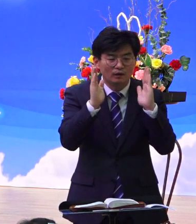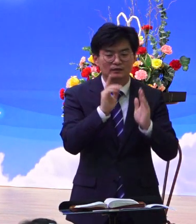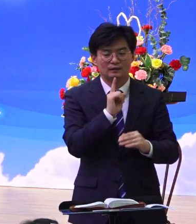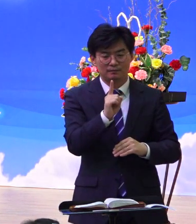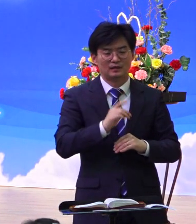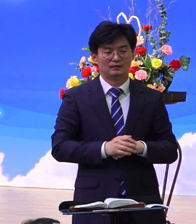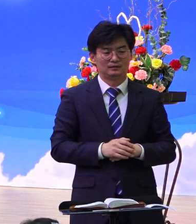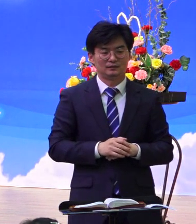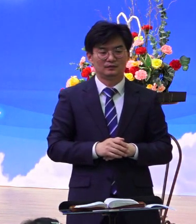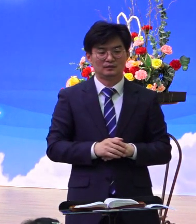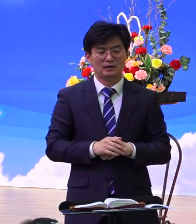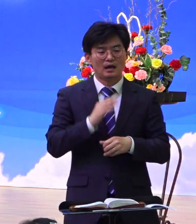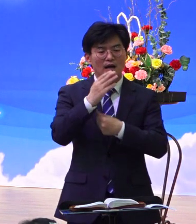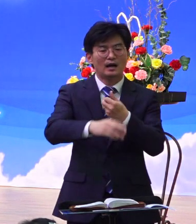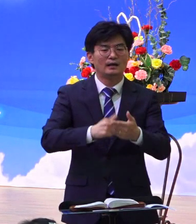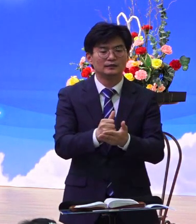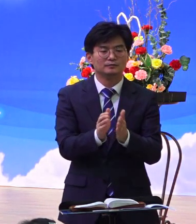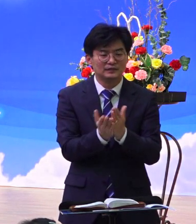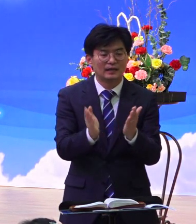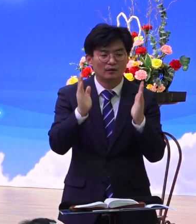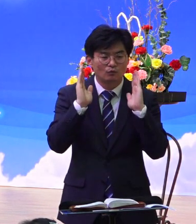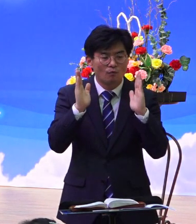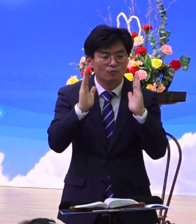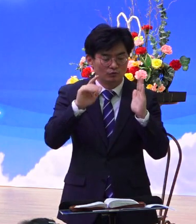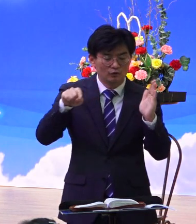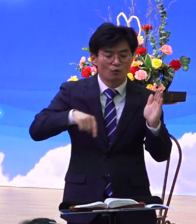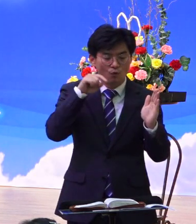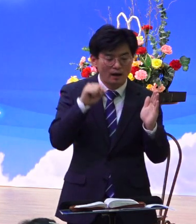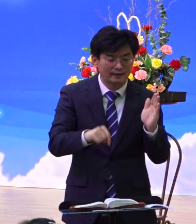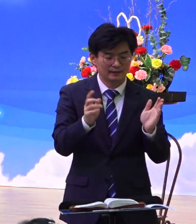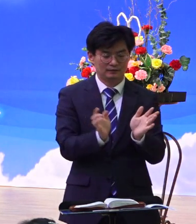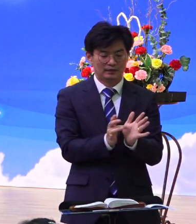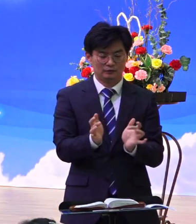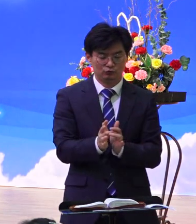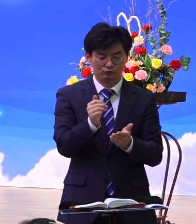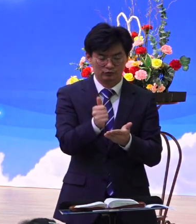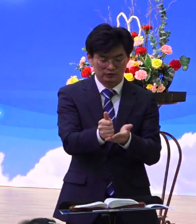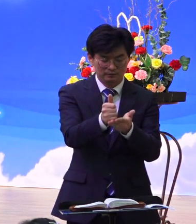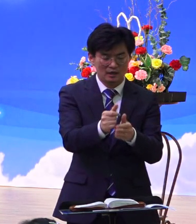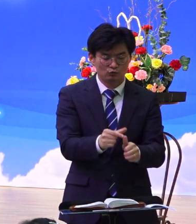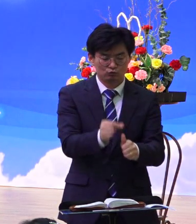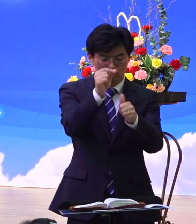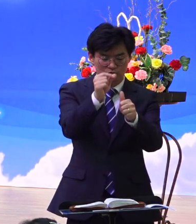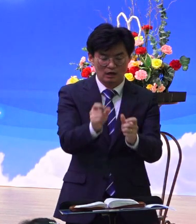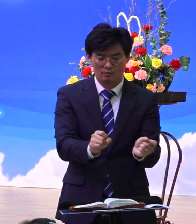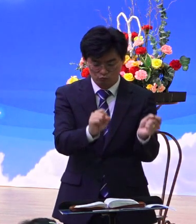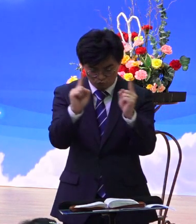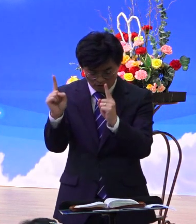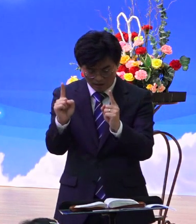속에는 예수 그리스도의 모든 값진 보화들이 다 들어있기 때문입니다.